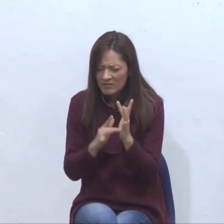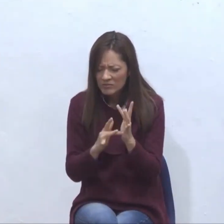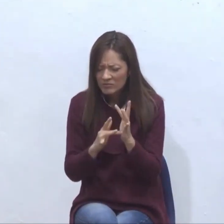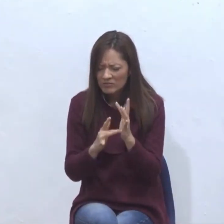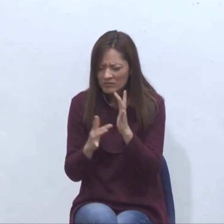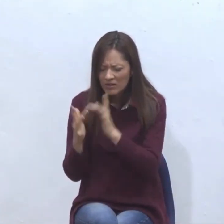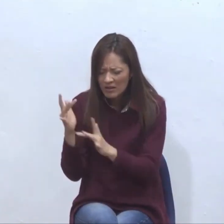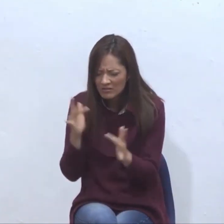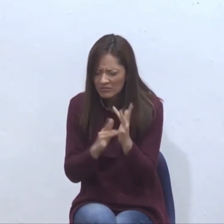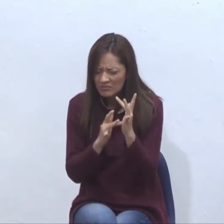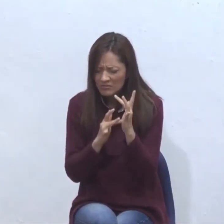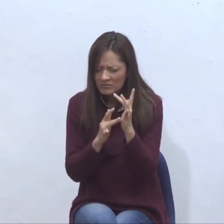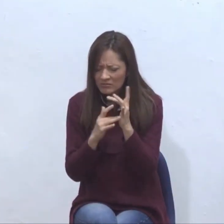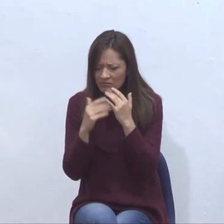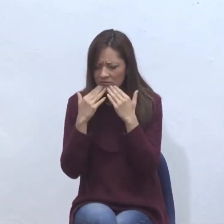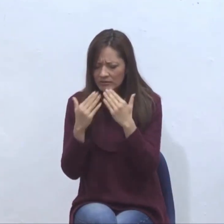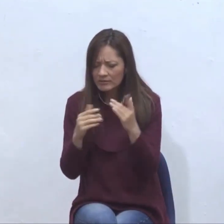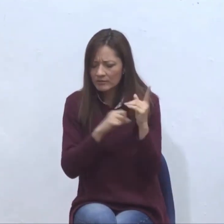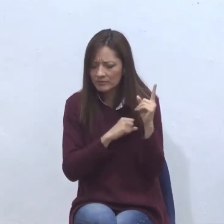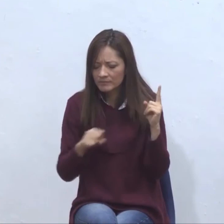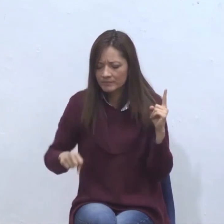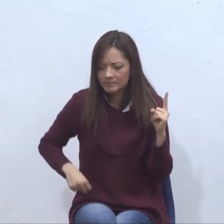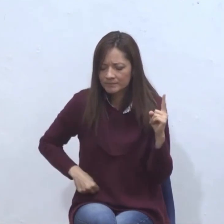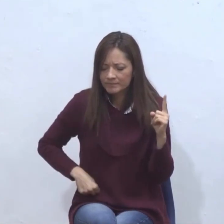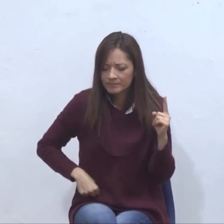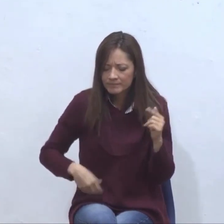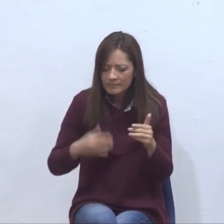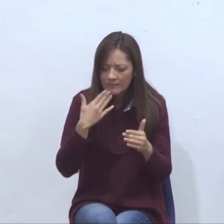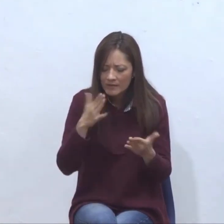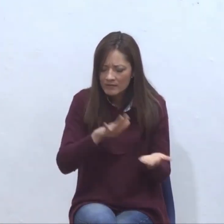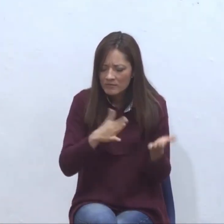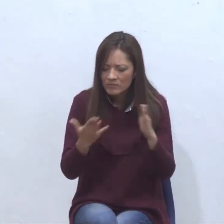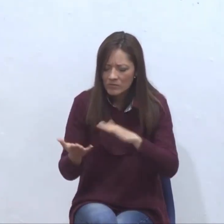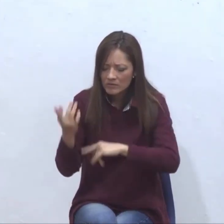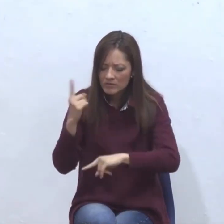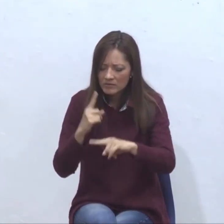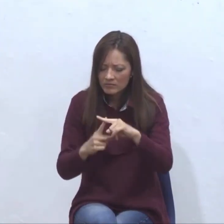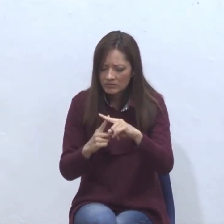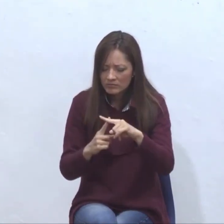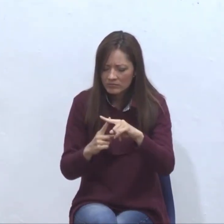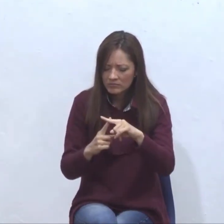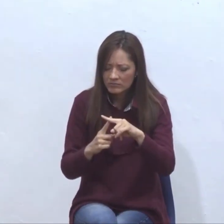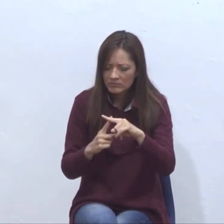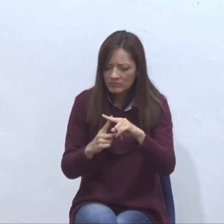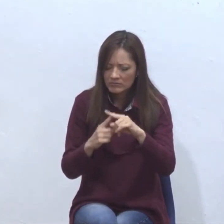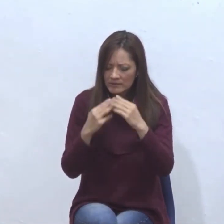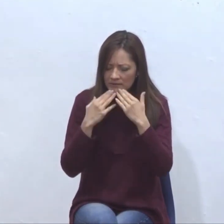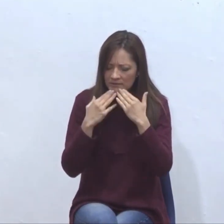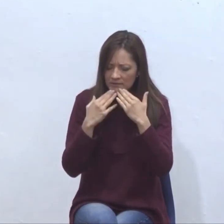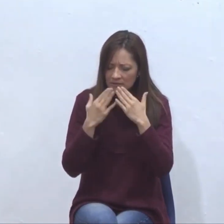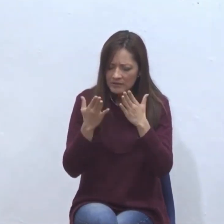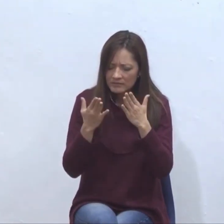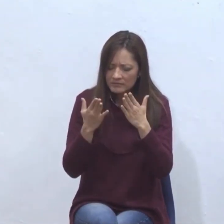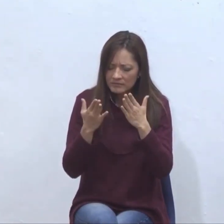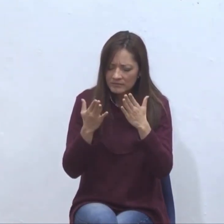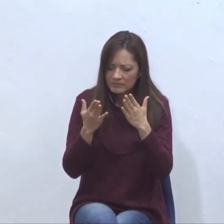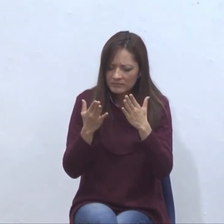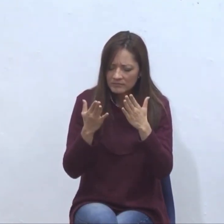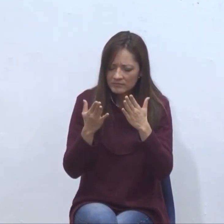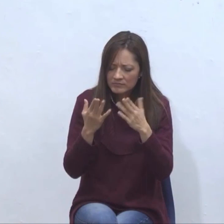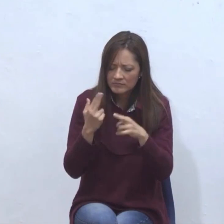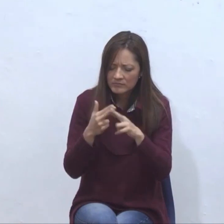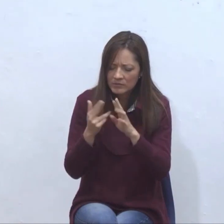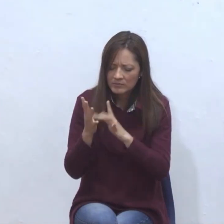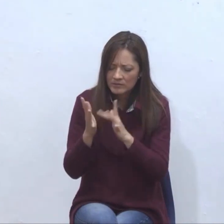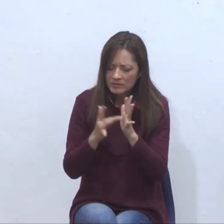Jesús. Gracias, Señor. Gracias por la muerte en la cruz del Calvario. Gracias. En el nombre de